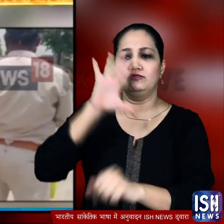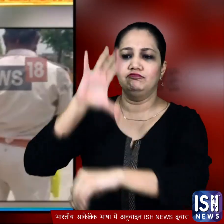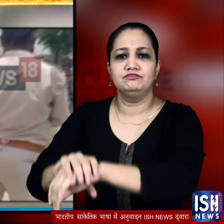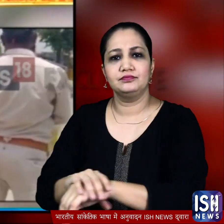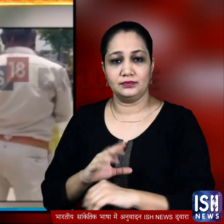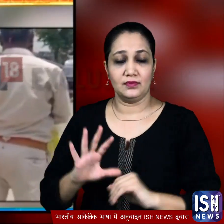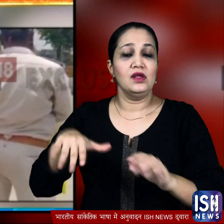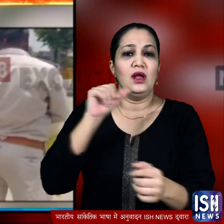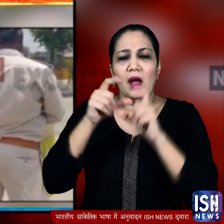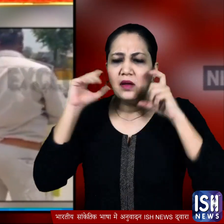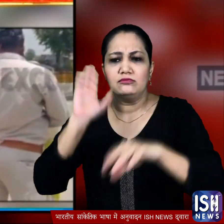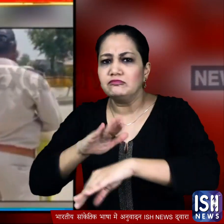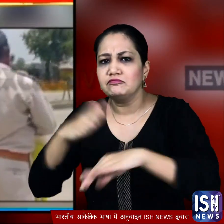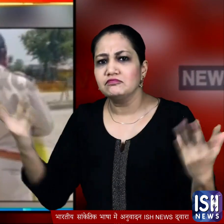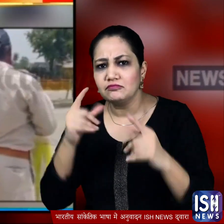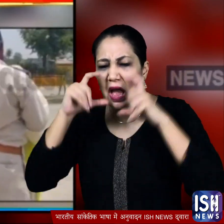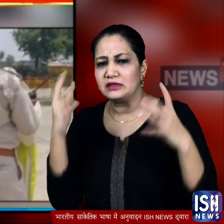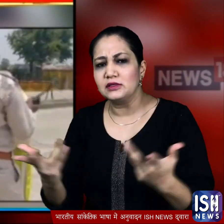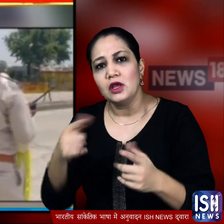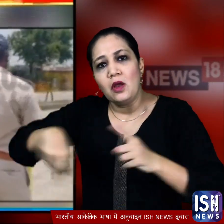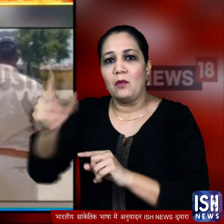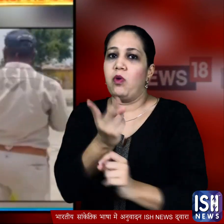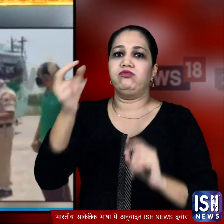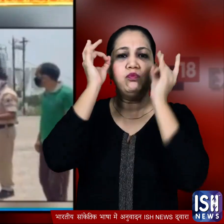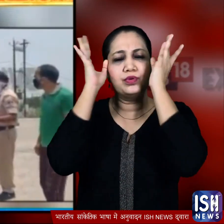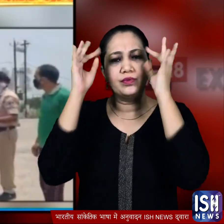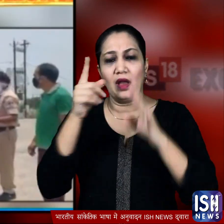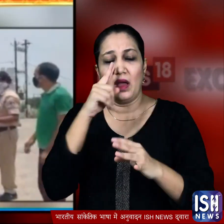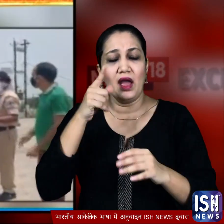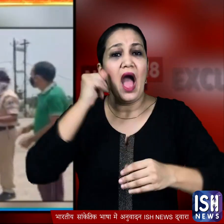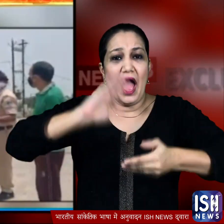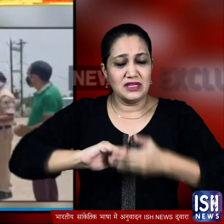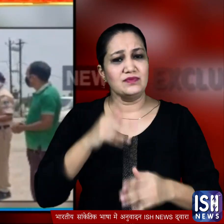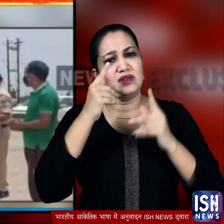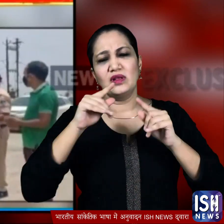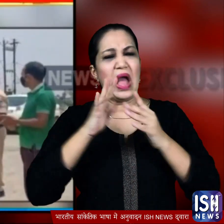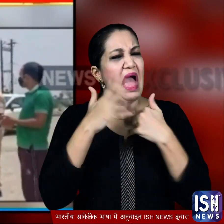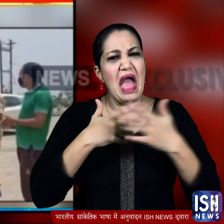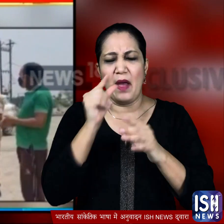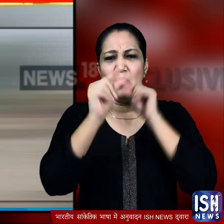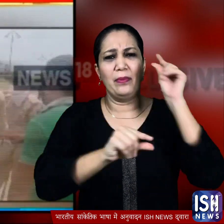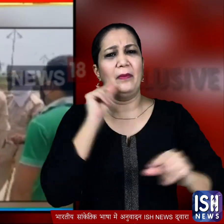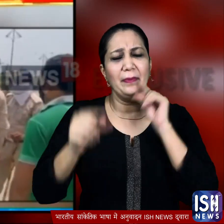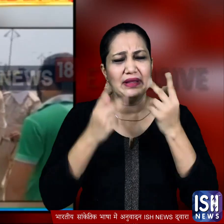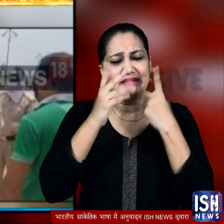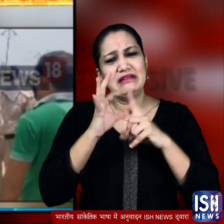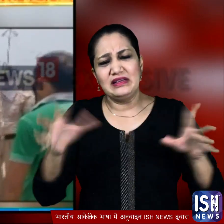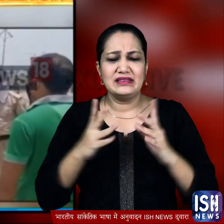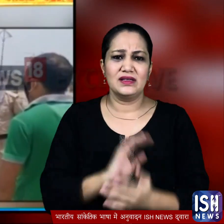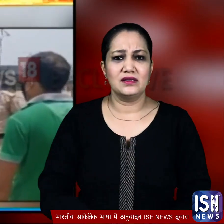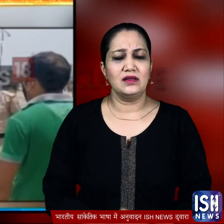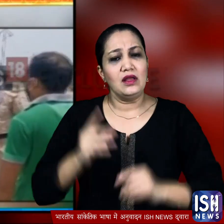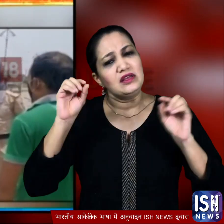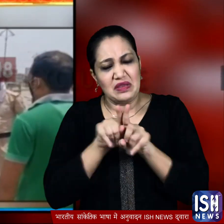चढ़ गए, लेकिन जब उन्हें मास्क के लिए टोका गया तो वो आग बबूला हो गए। महिला के पति ने तो सारी मर्यादाएं लांघ दी। वो अपनी सफाई